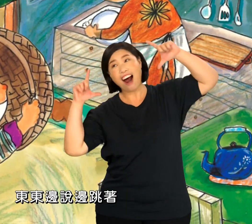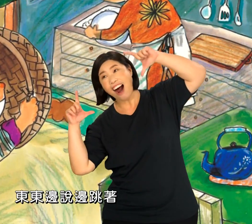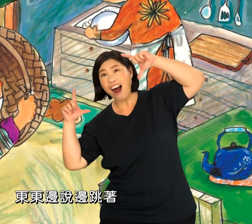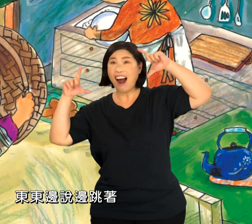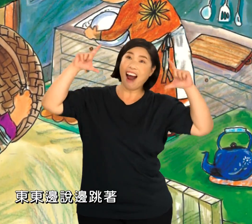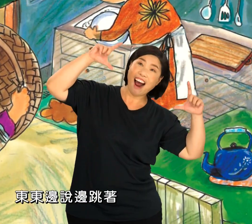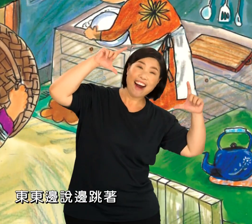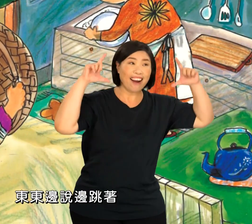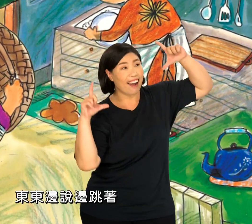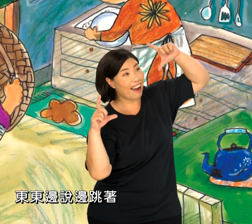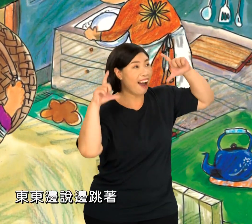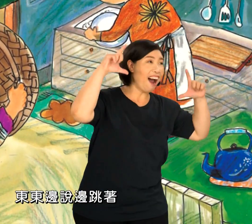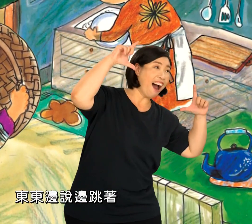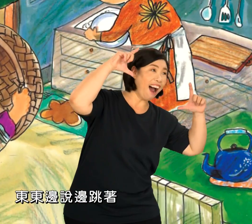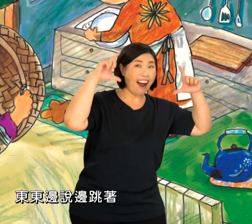边说边跳着，